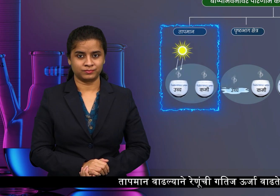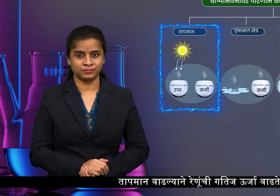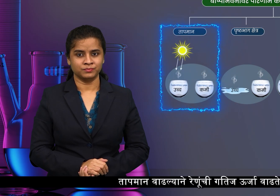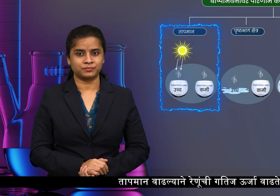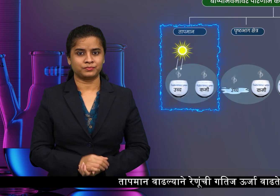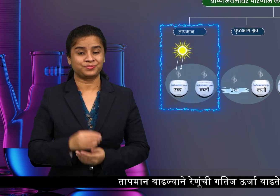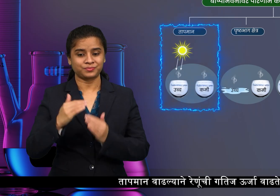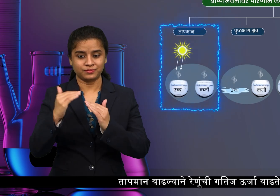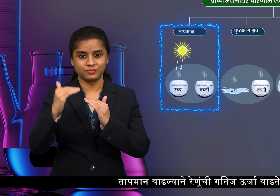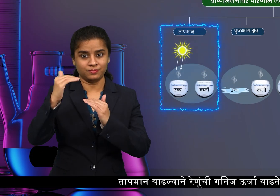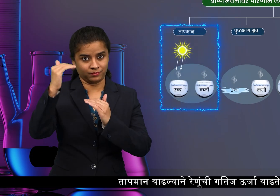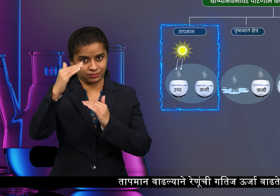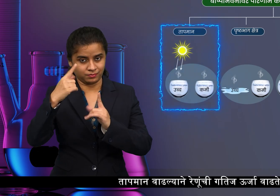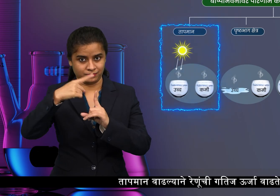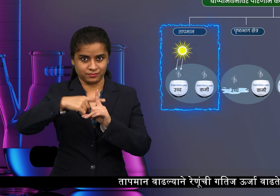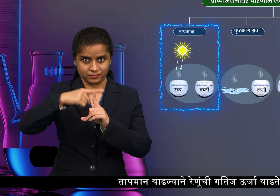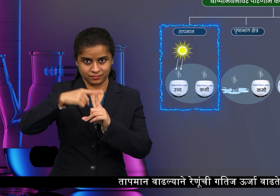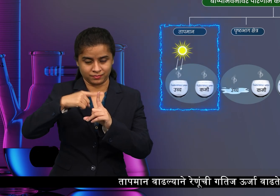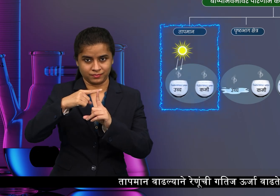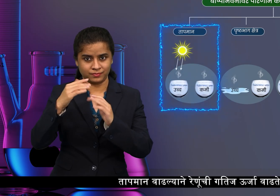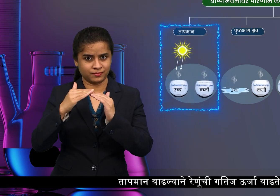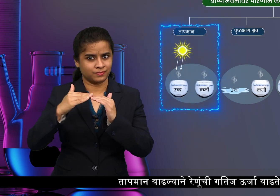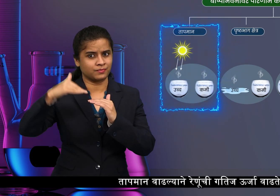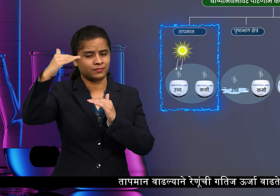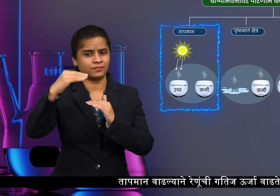तापमान वाढल्याने रेणूंची गतीत ऊर्जता वाढते.